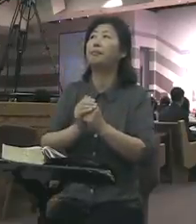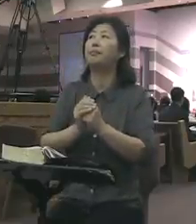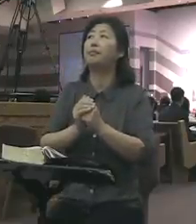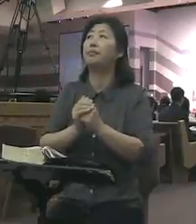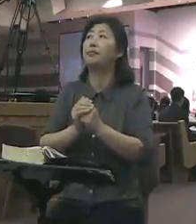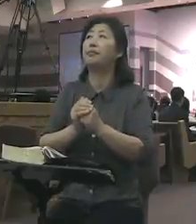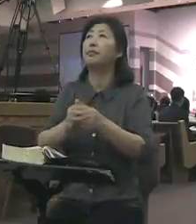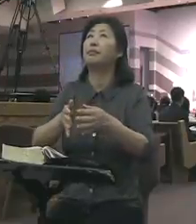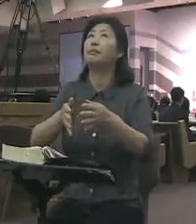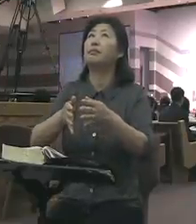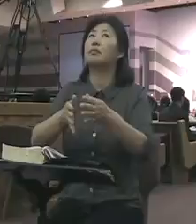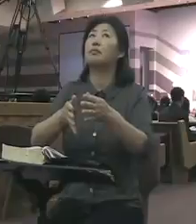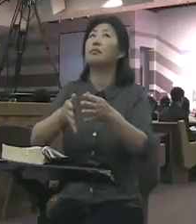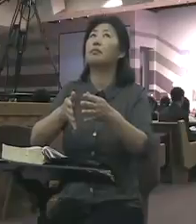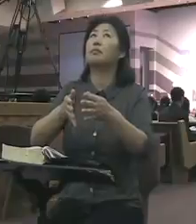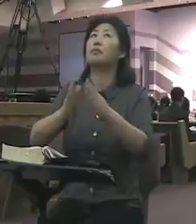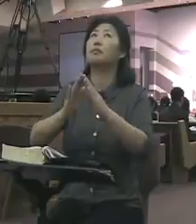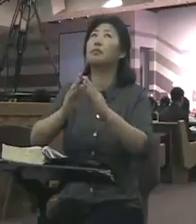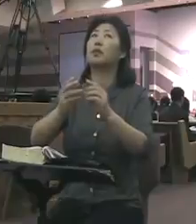portion, 생명보다 귀합니다.